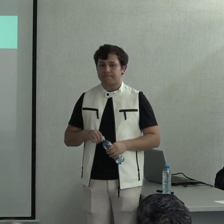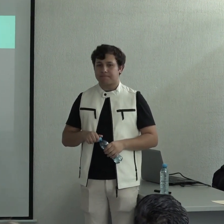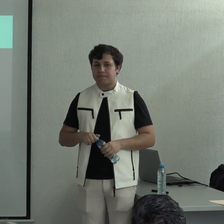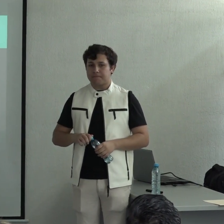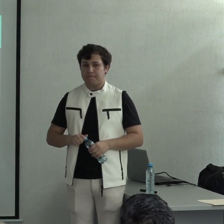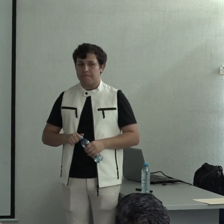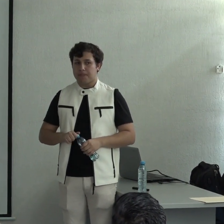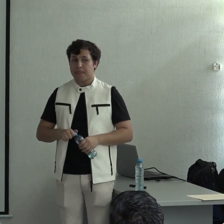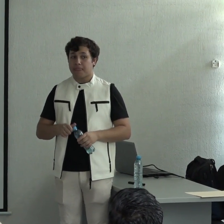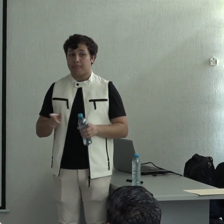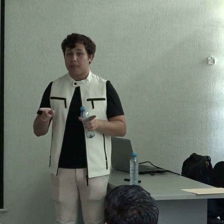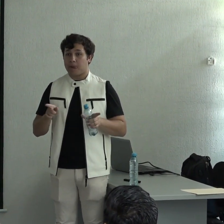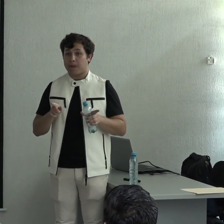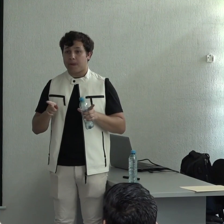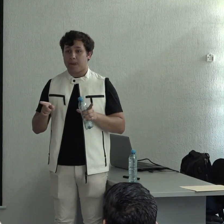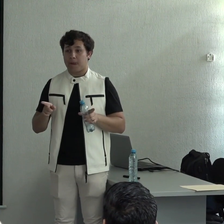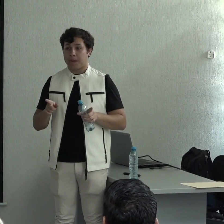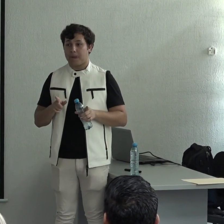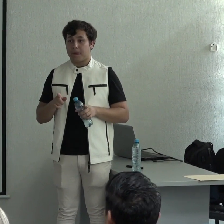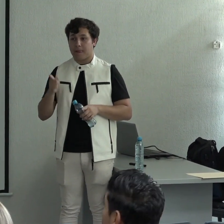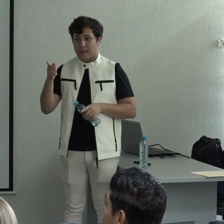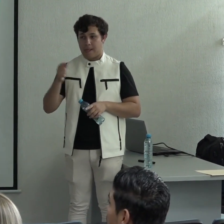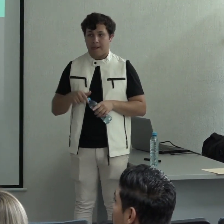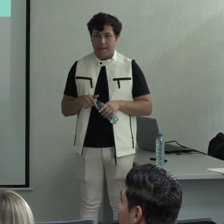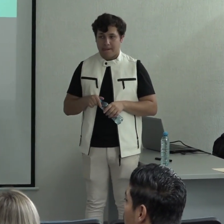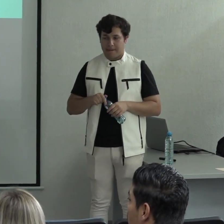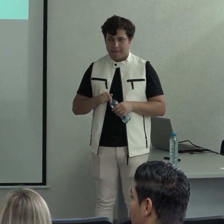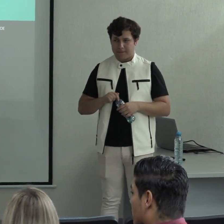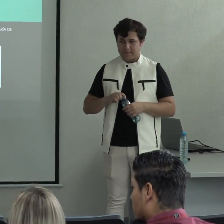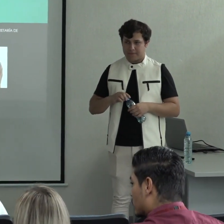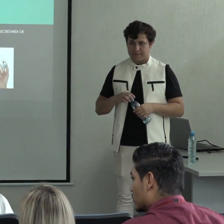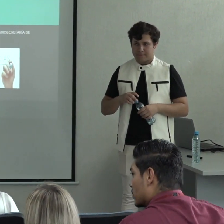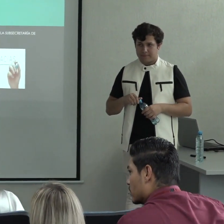¿Hay alguna pregunta que quieran hacerle al licenciado?